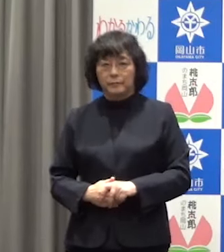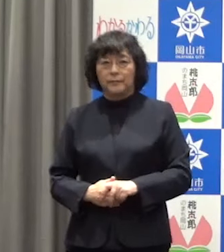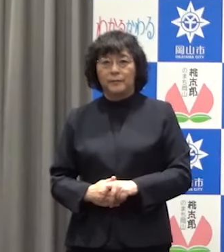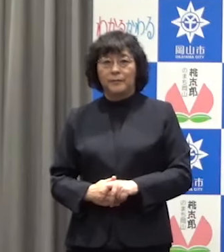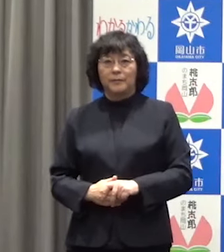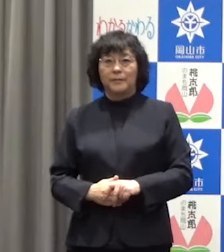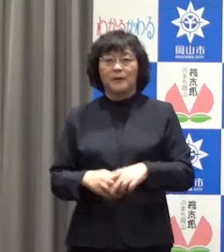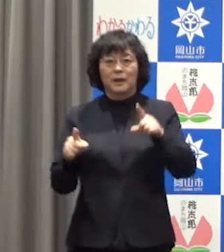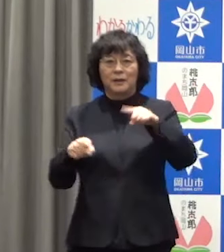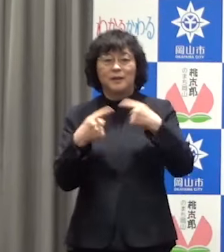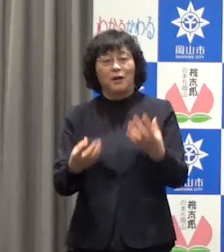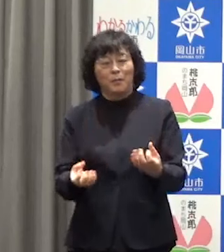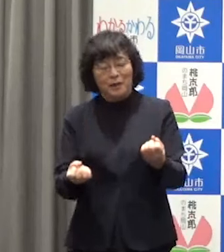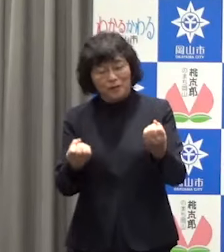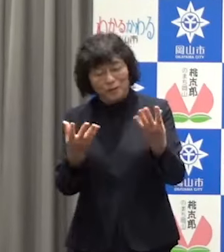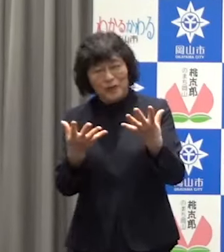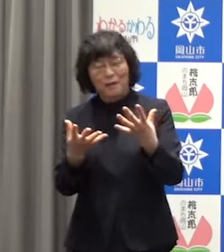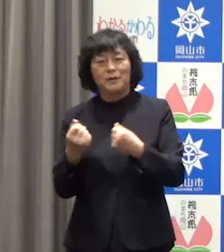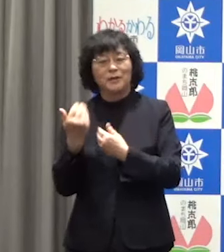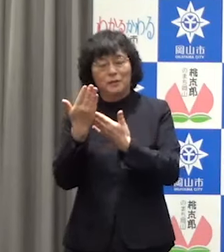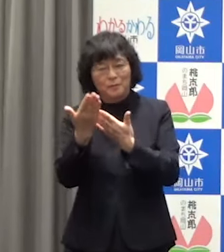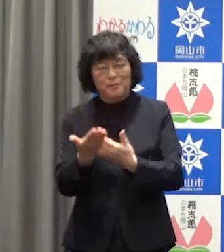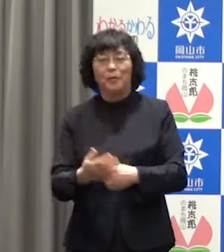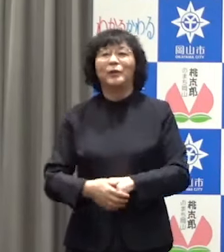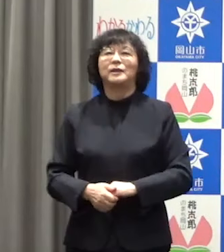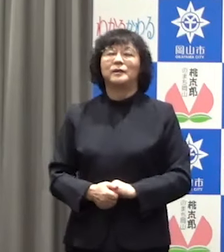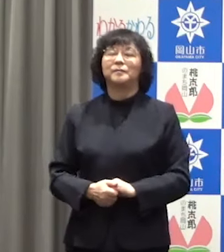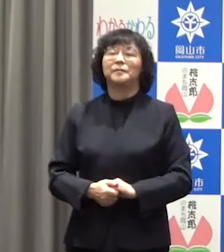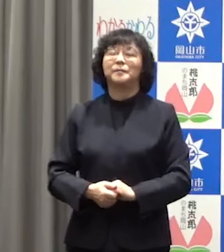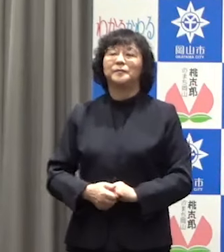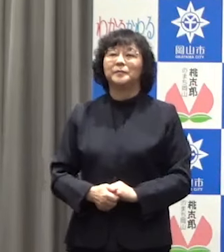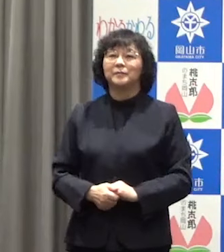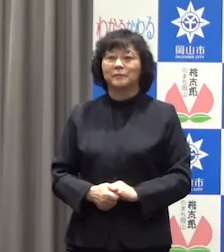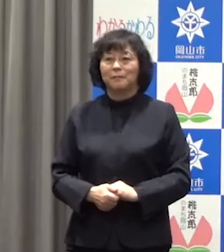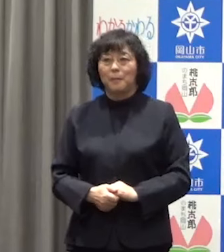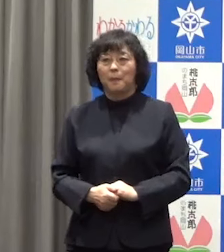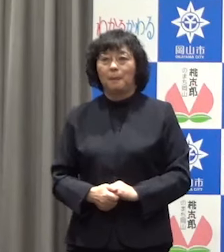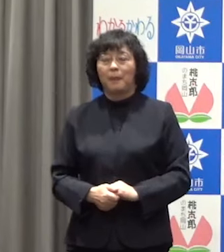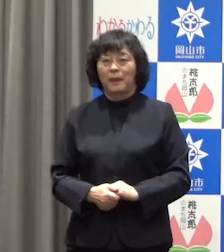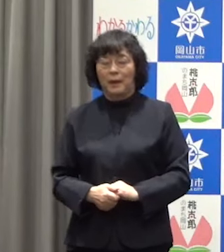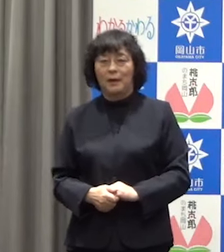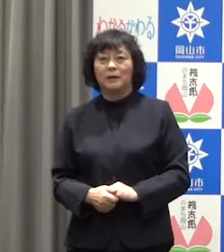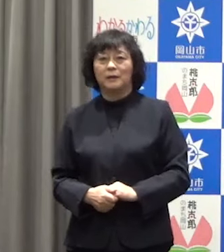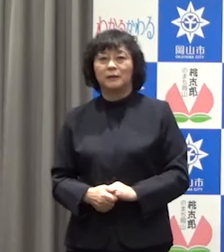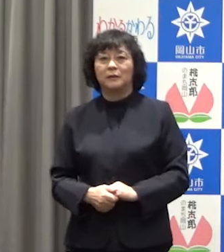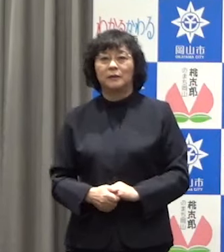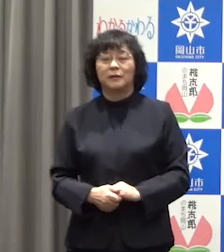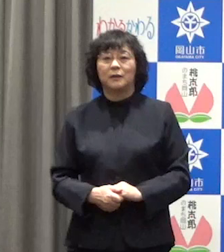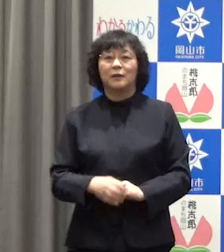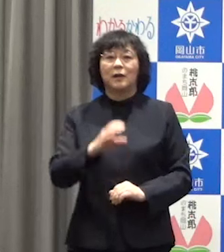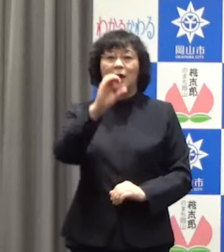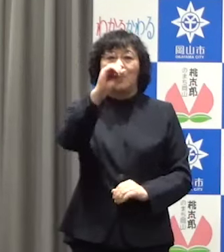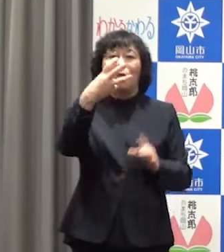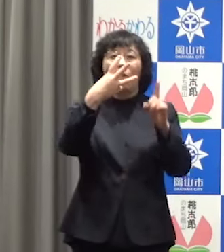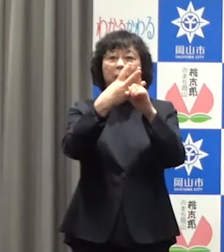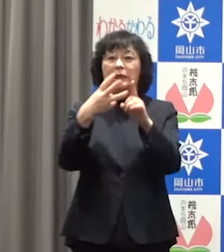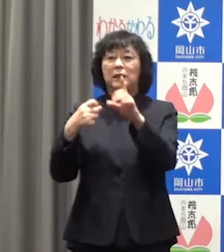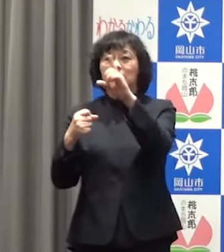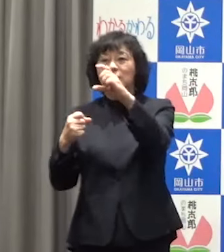明けましておめでとうございます。 おめでとうございます。 はい、大市県の竹下です。 はい、 チャンピオンメイヤーズに関